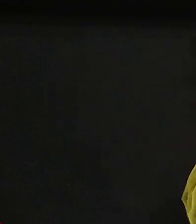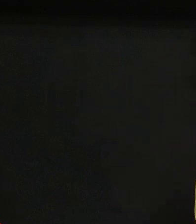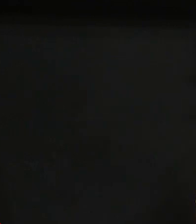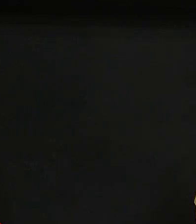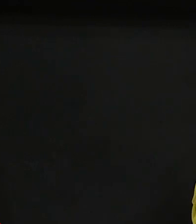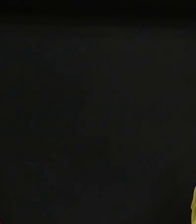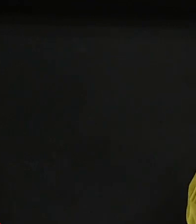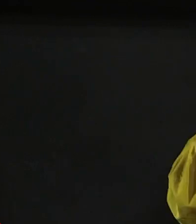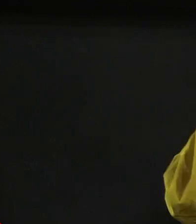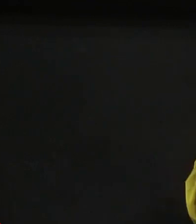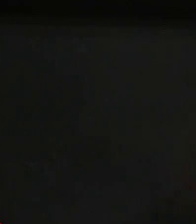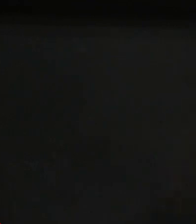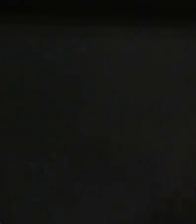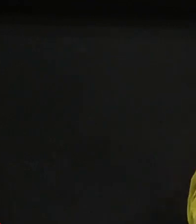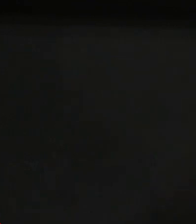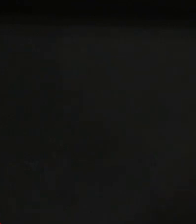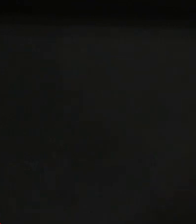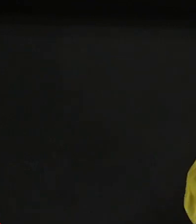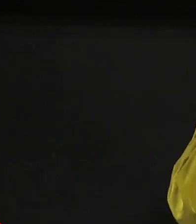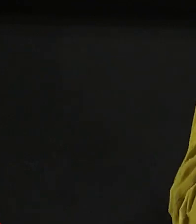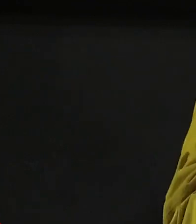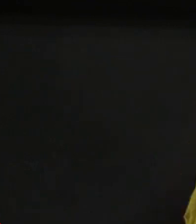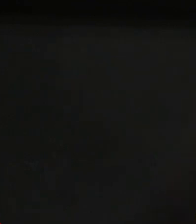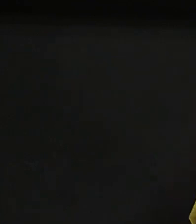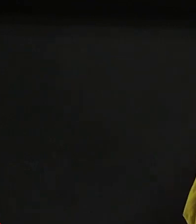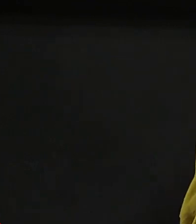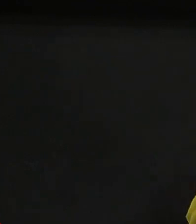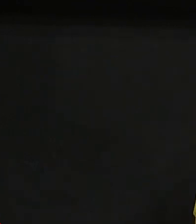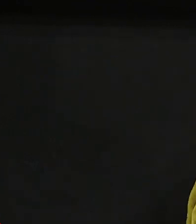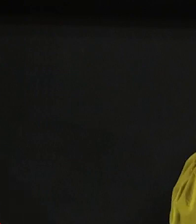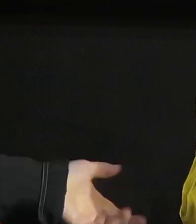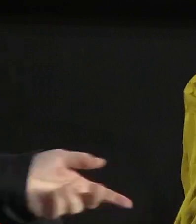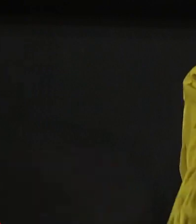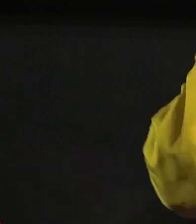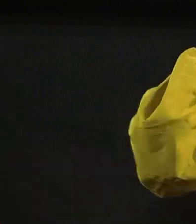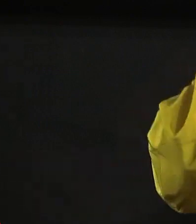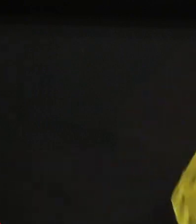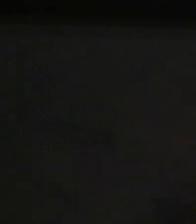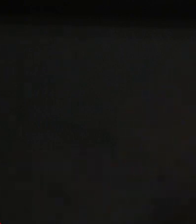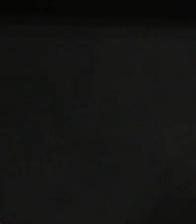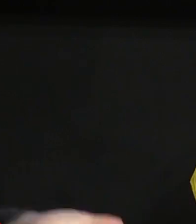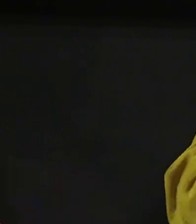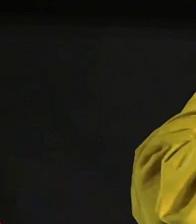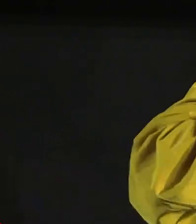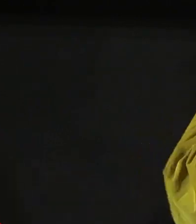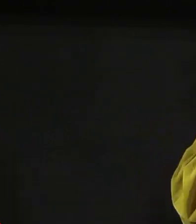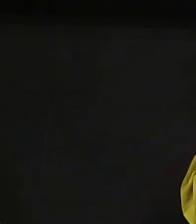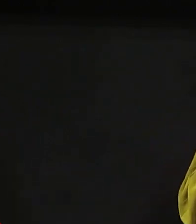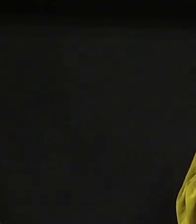hacer como una interpretación una obrita de teatro y a mí me encantaba Porque todos mis compañeros y compañeras eran sordas y entre nosotros pues hacíamos una obra todos en